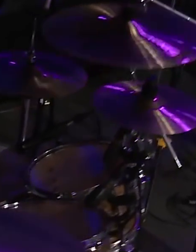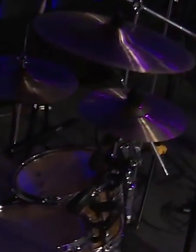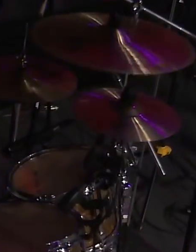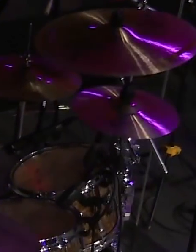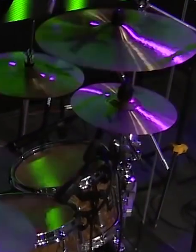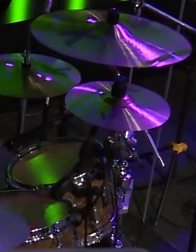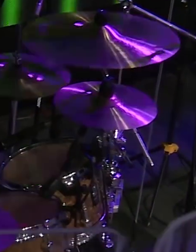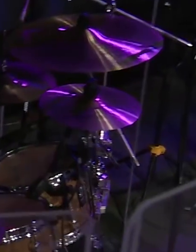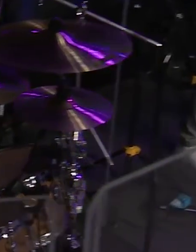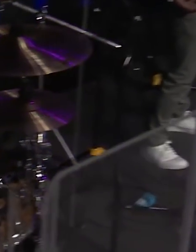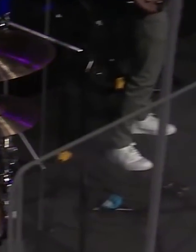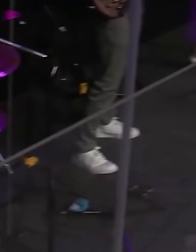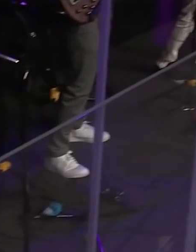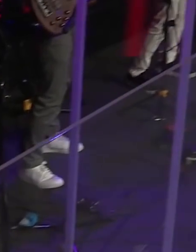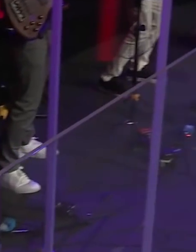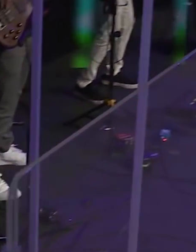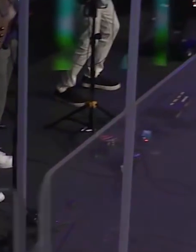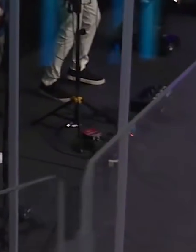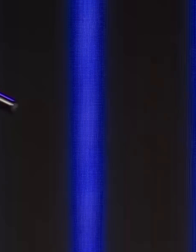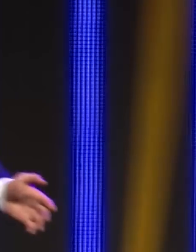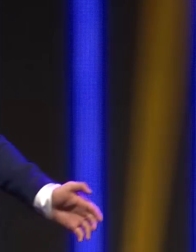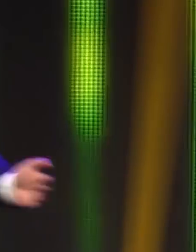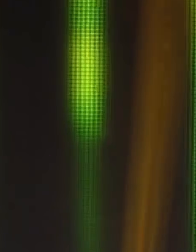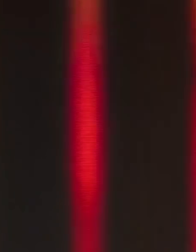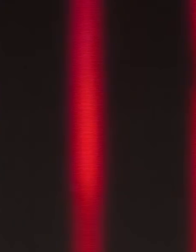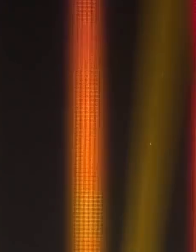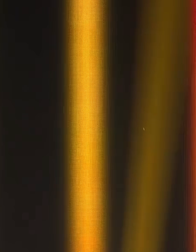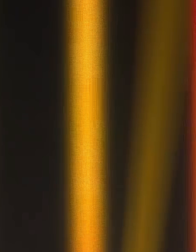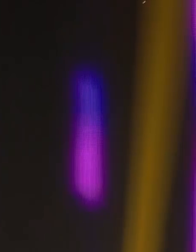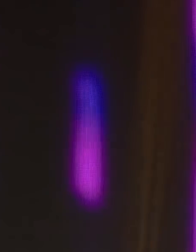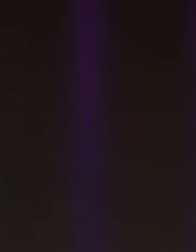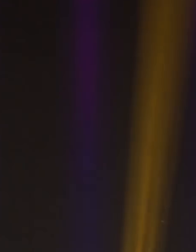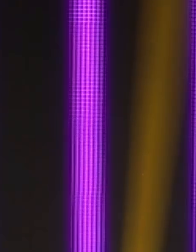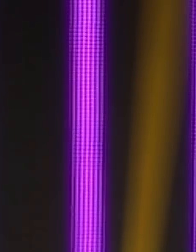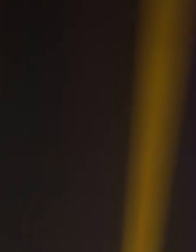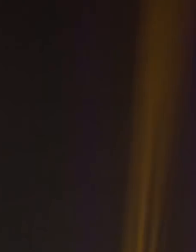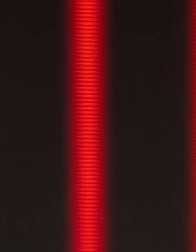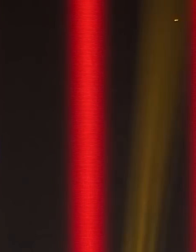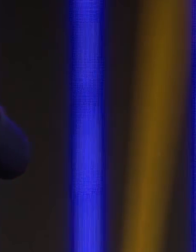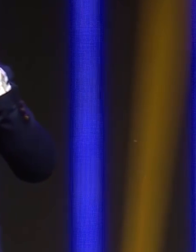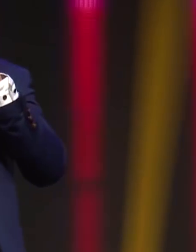Ku hidup bagi dunia ini lagi.